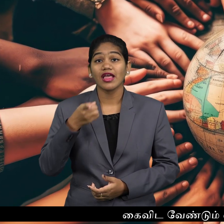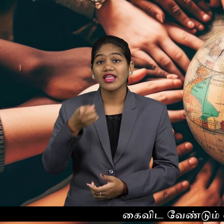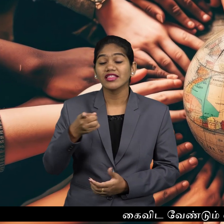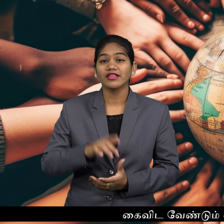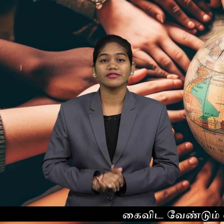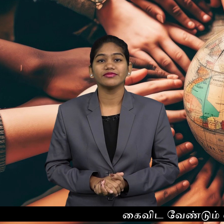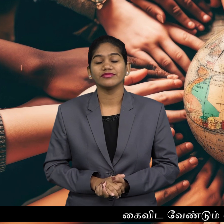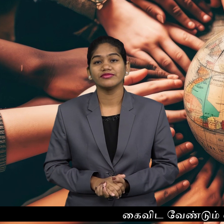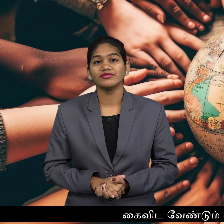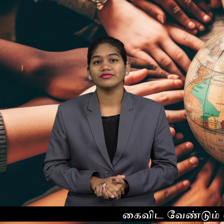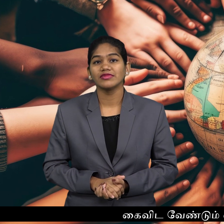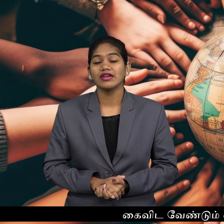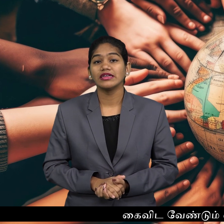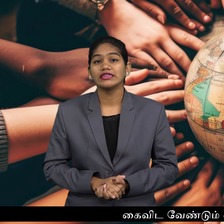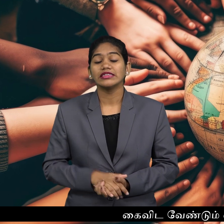வேண்டும் என்று வலியுறுத்தியது.